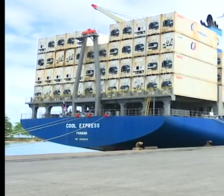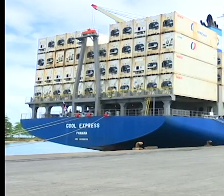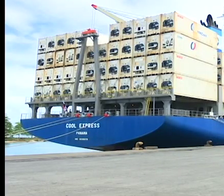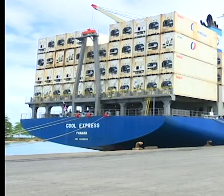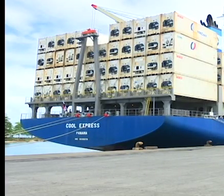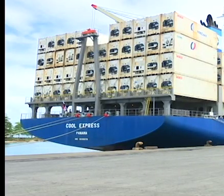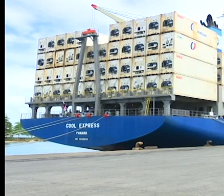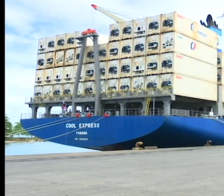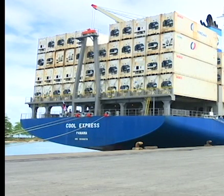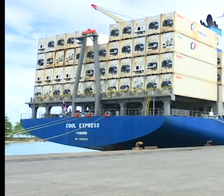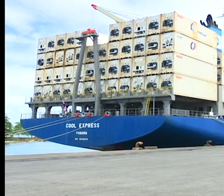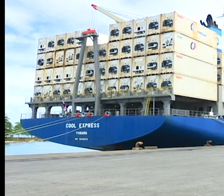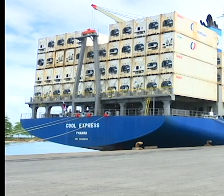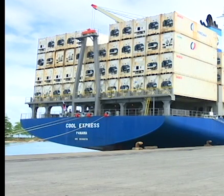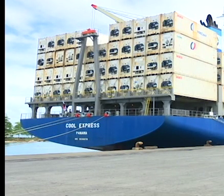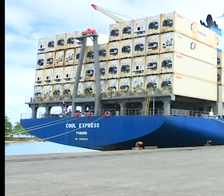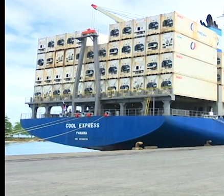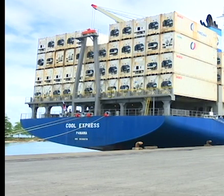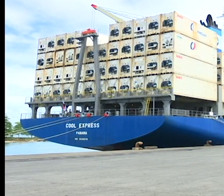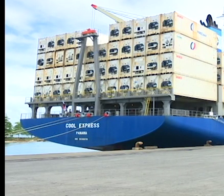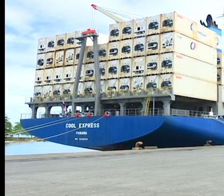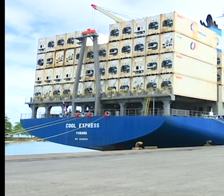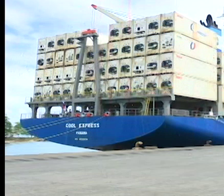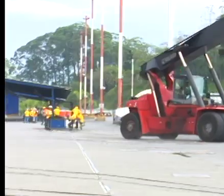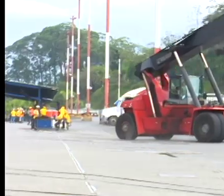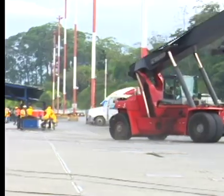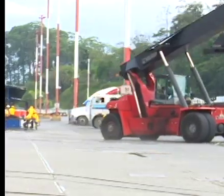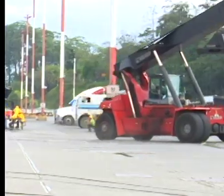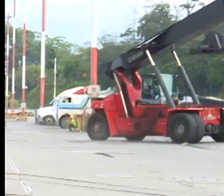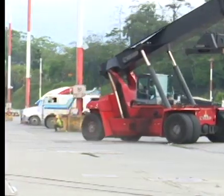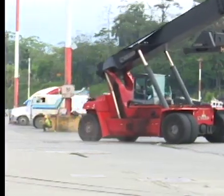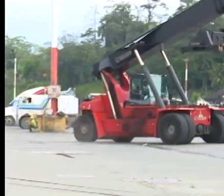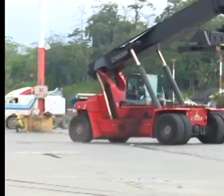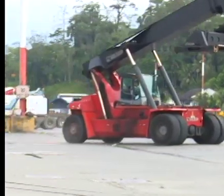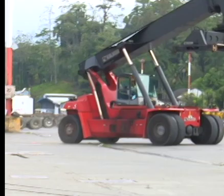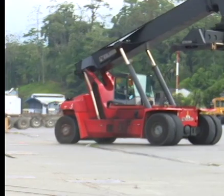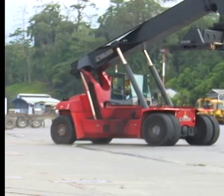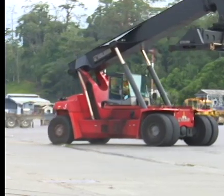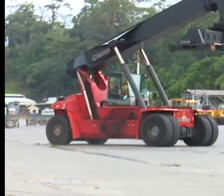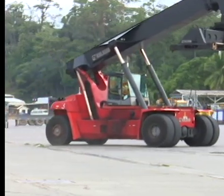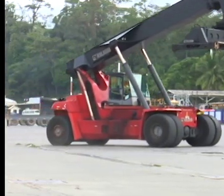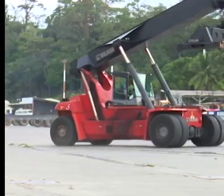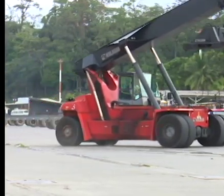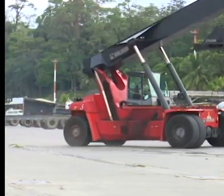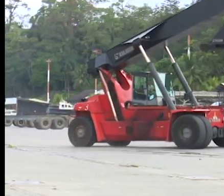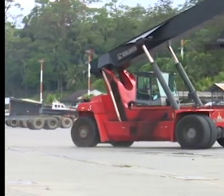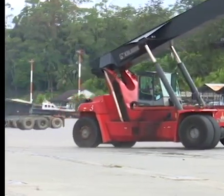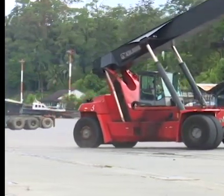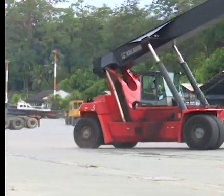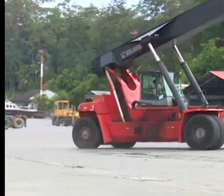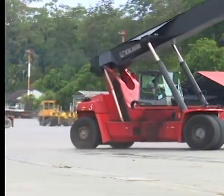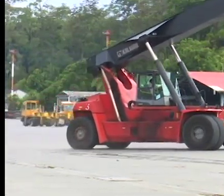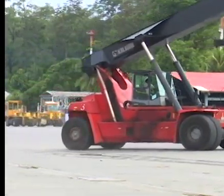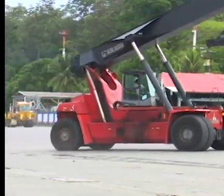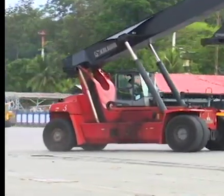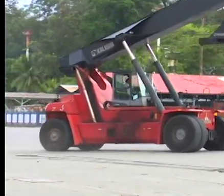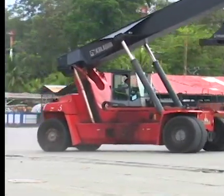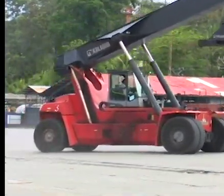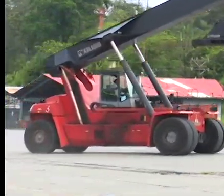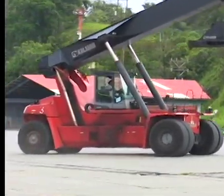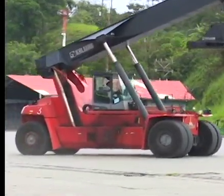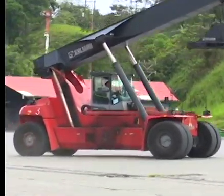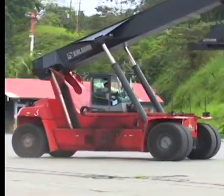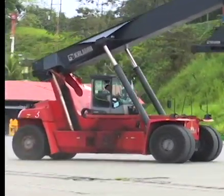Obras Públicas y Transportes, Rodolfo Méndez, para hablar sobre esta situación. Además, indicó que la transformación y estabilización de Habdeba